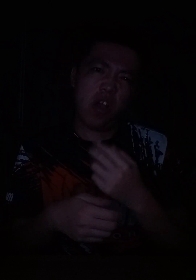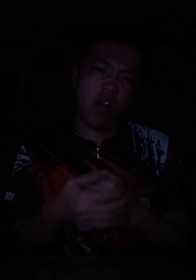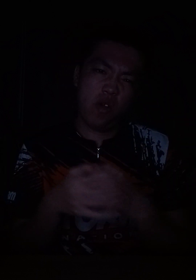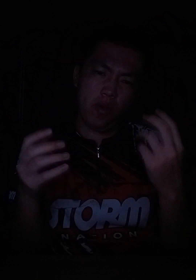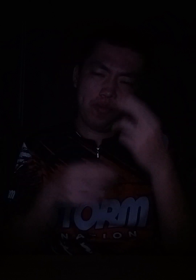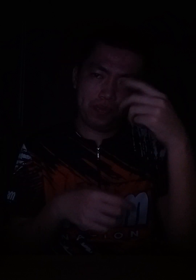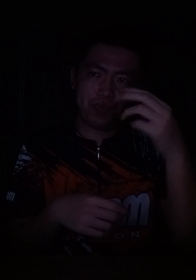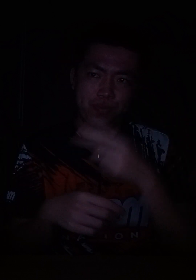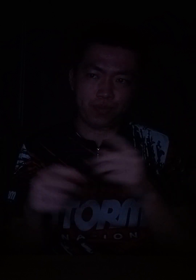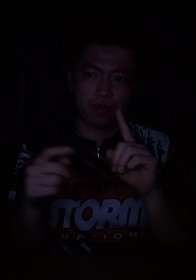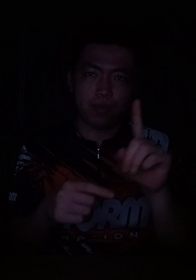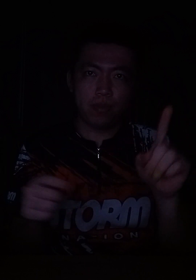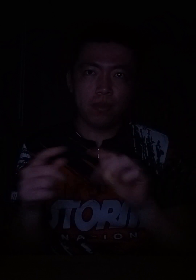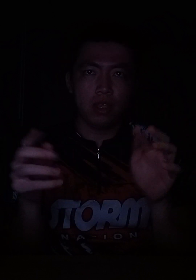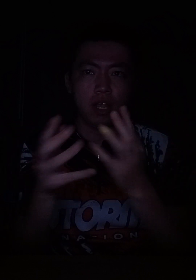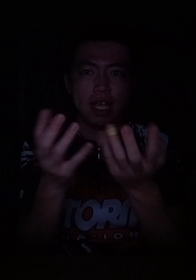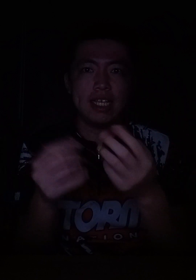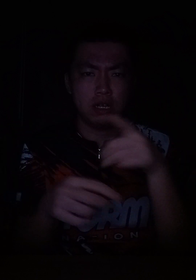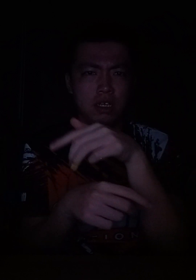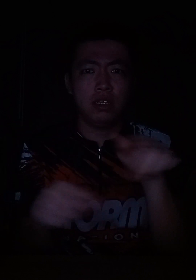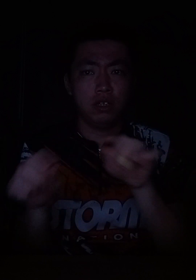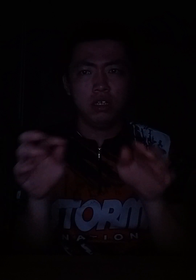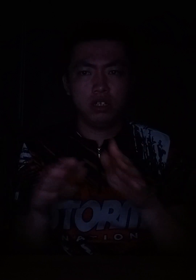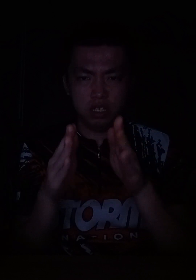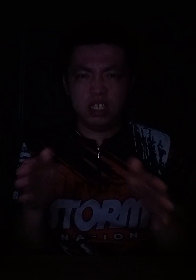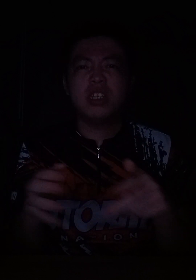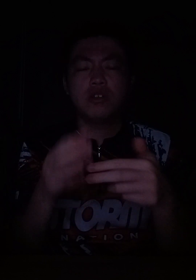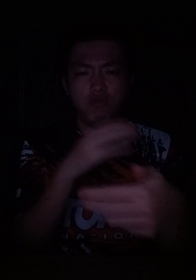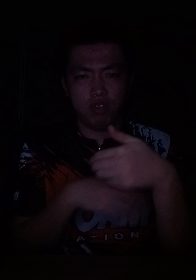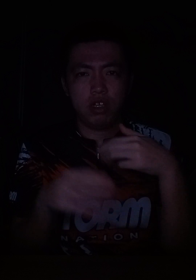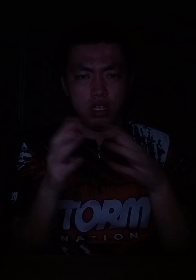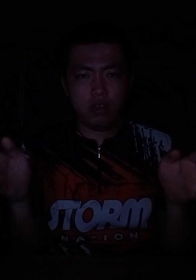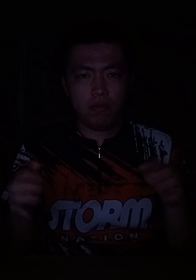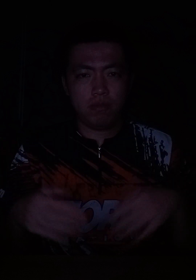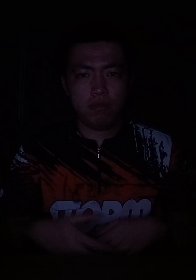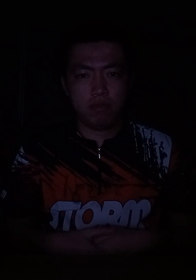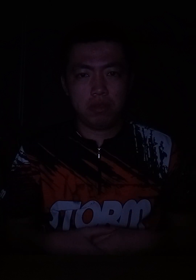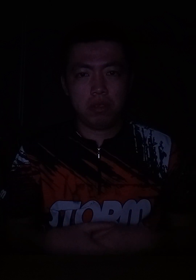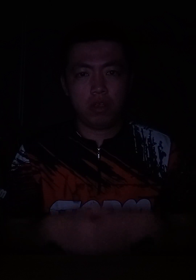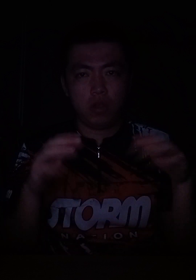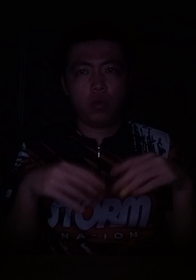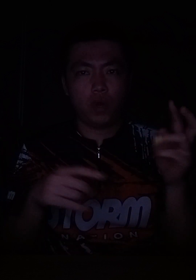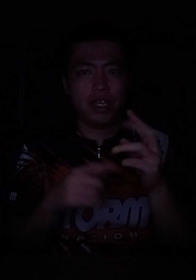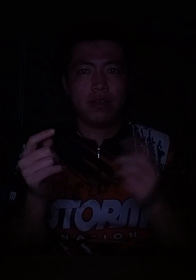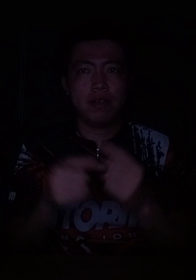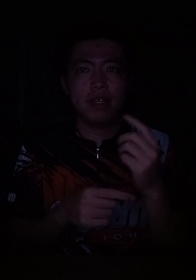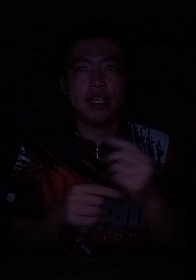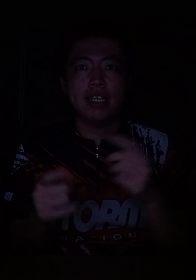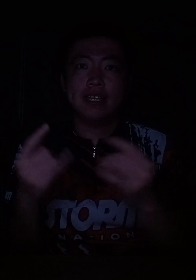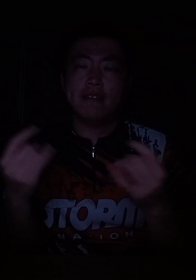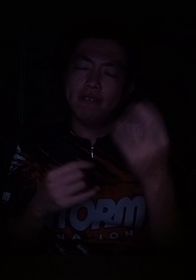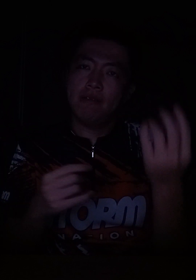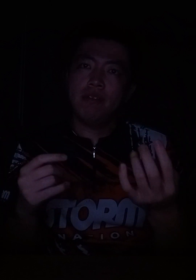출근길 서울 지하철 1호선과 KTX 등이 지연 운행됐습니다. 경찰과 코레일 등에 따르면 오늘 새벽 5시